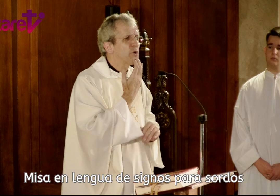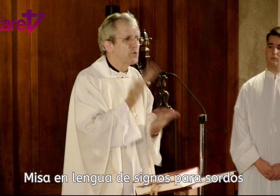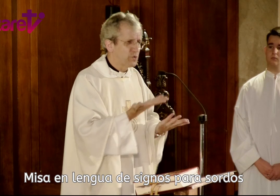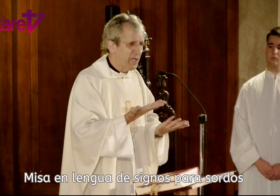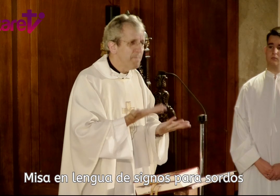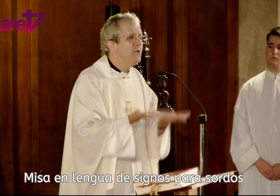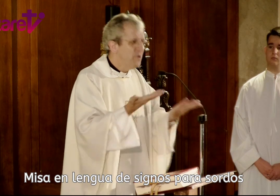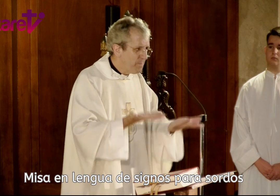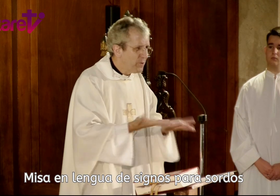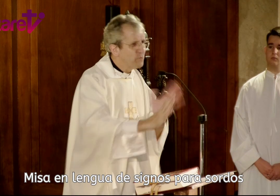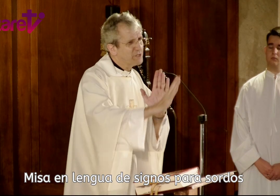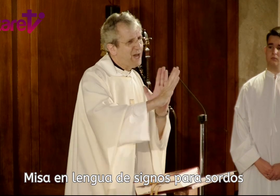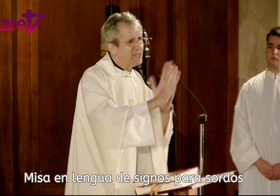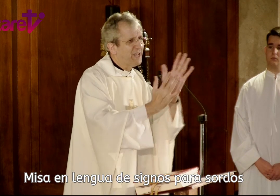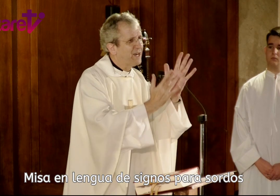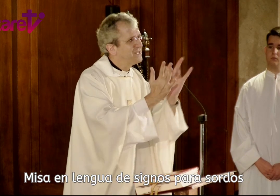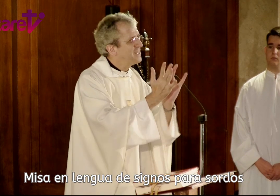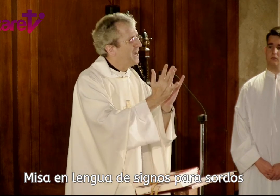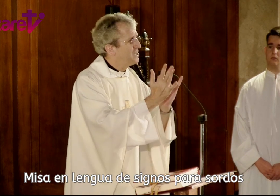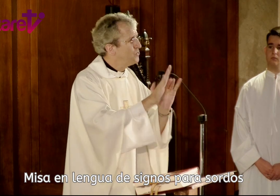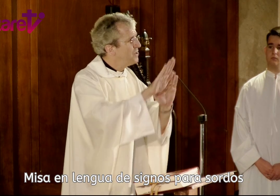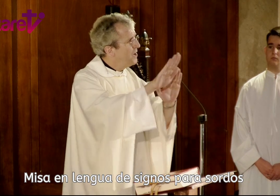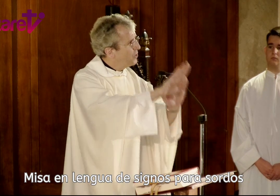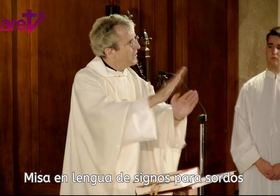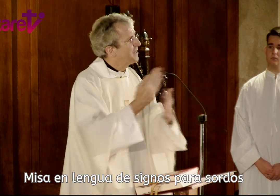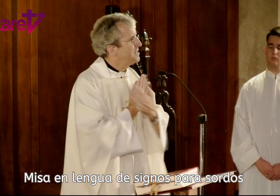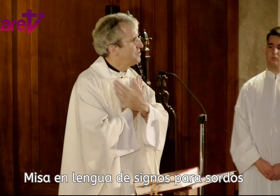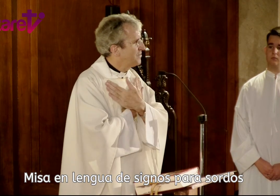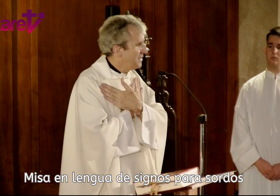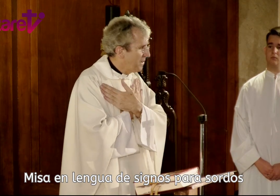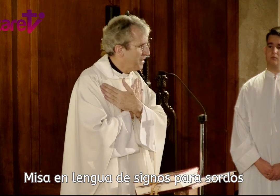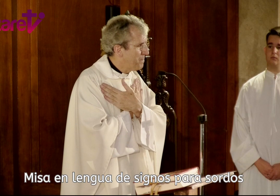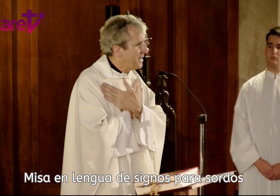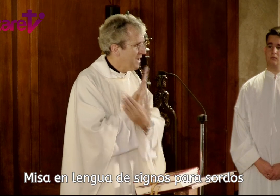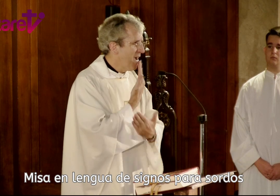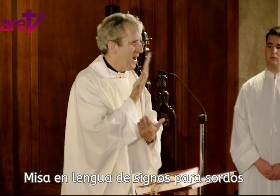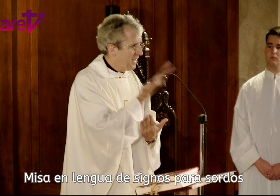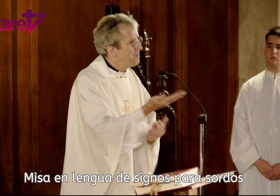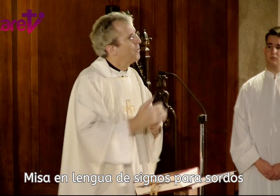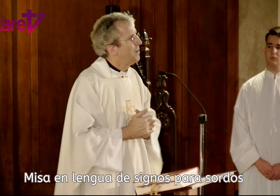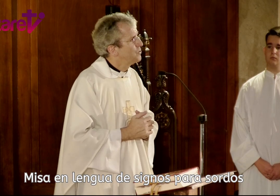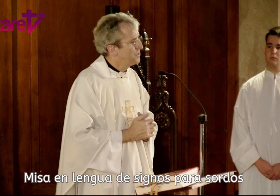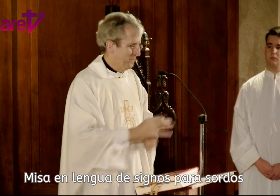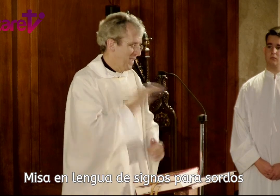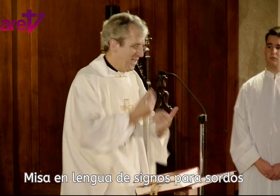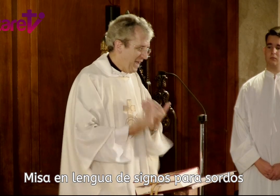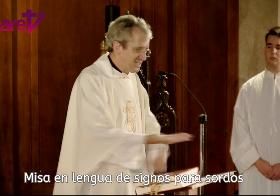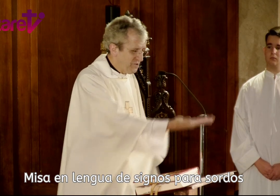nuestro ejemplo podemos acercarles a Jesús, con la intercesión de la Virgen María, a la que invocamos. El Señor esté